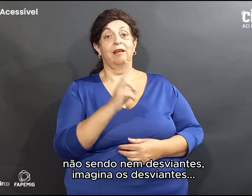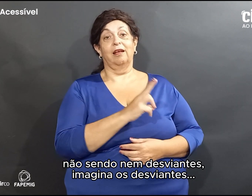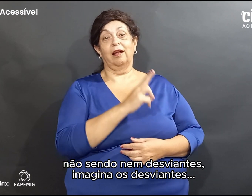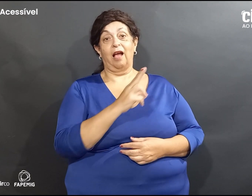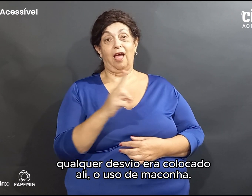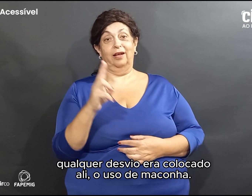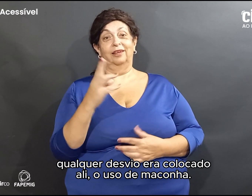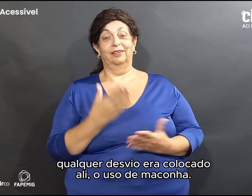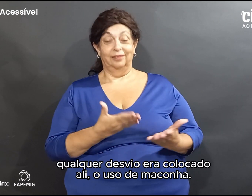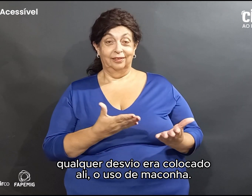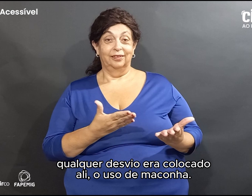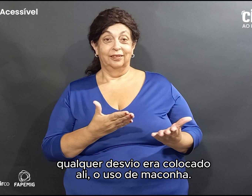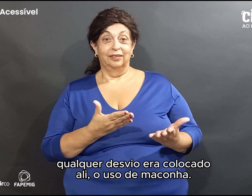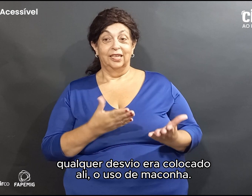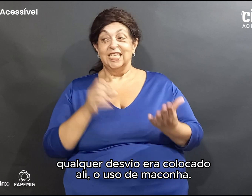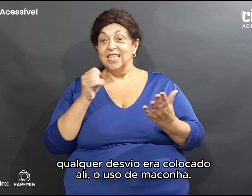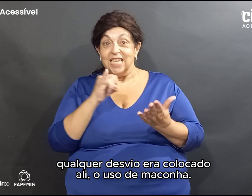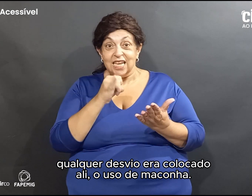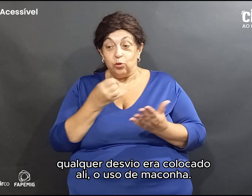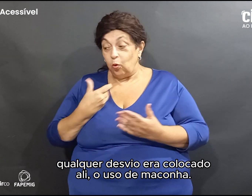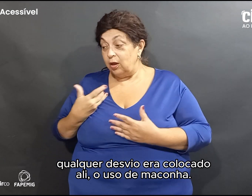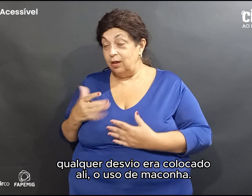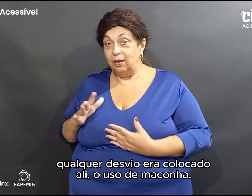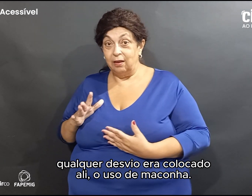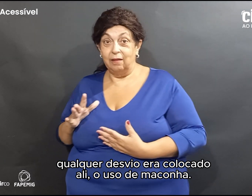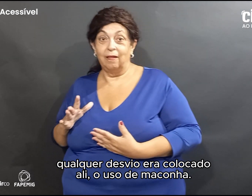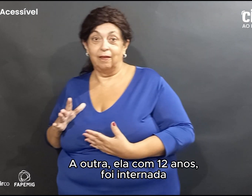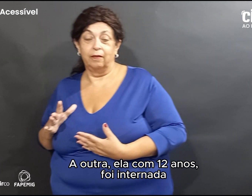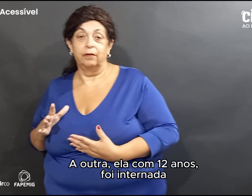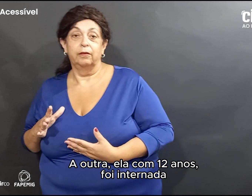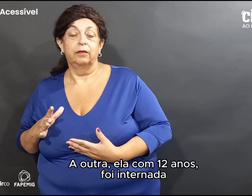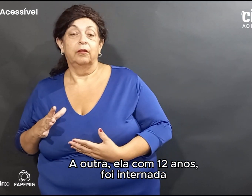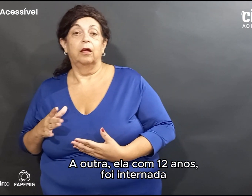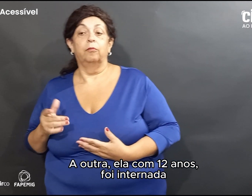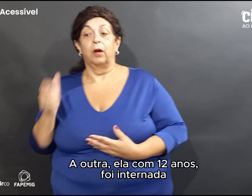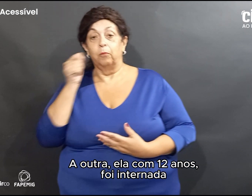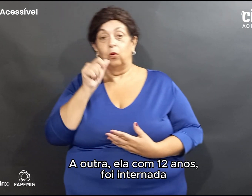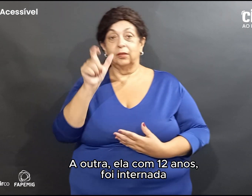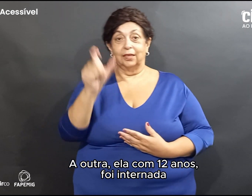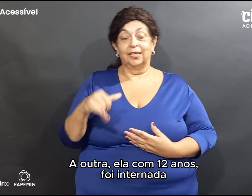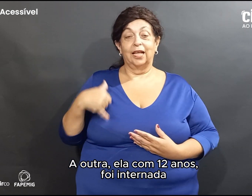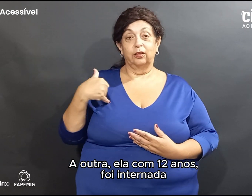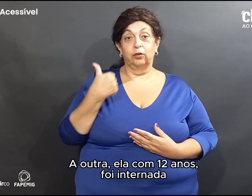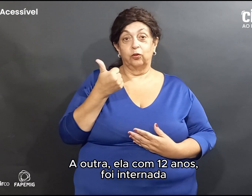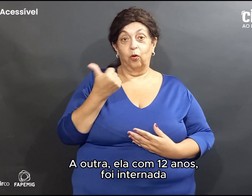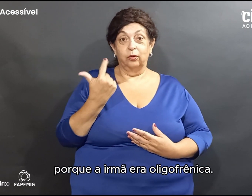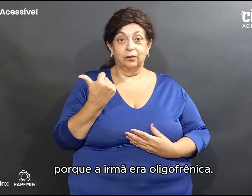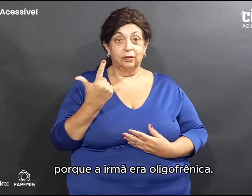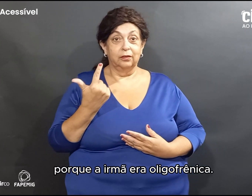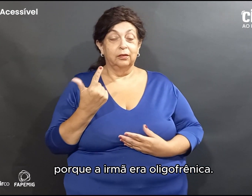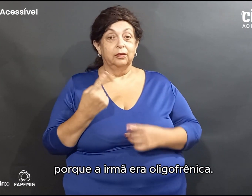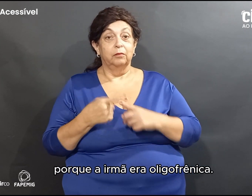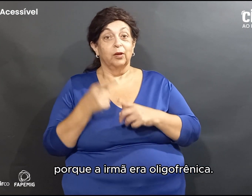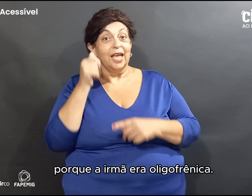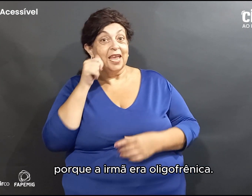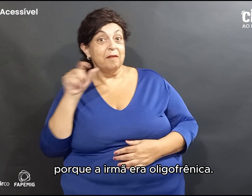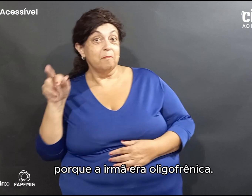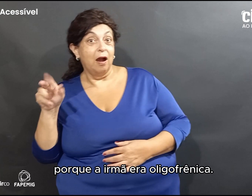desviantes, qualquer desvio era colocado ali, o uso de maconha. A outra, ela com 12 anos, ela foi internada porque a irmã era oligofrênica. O